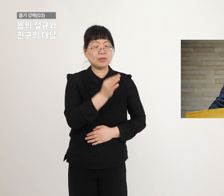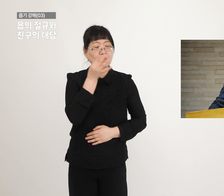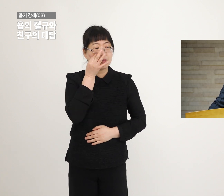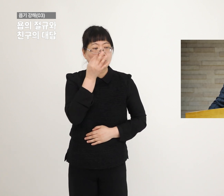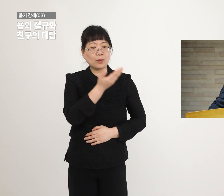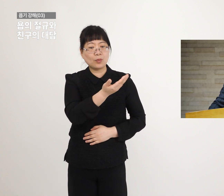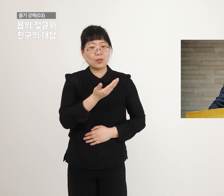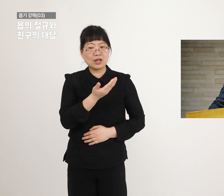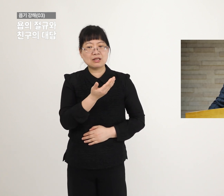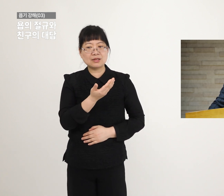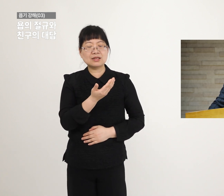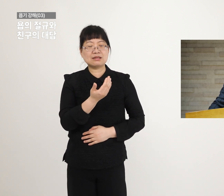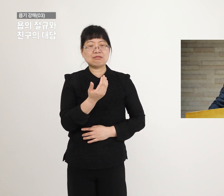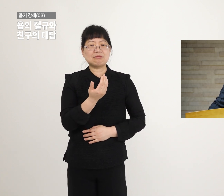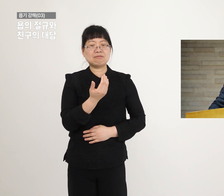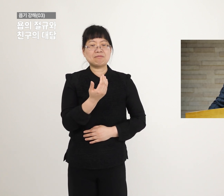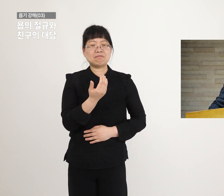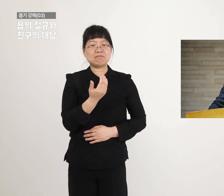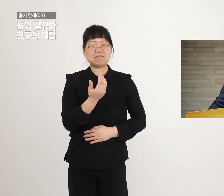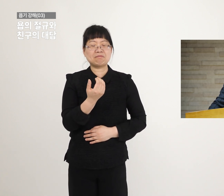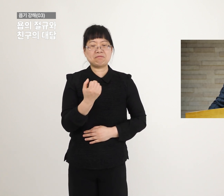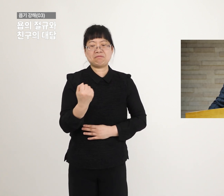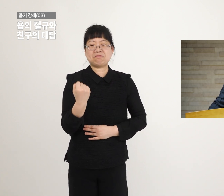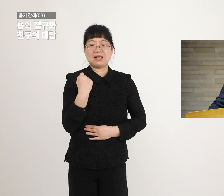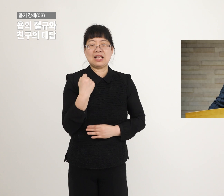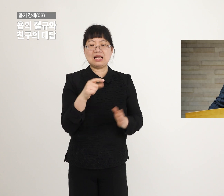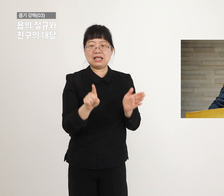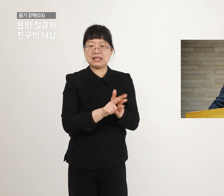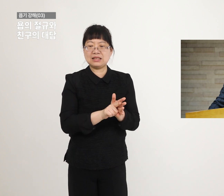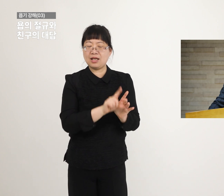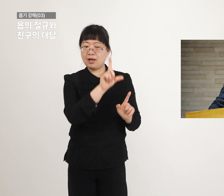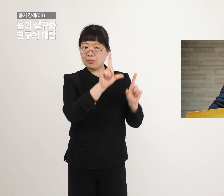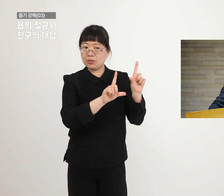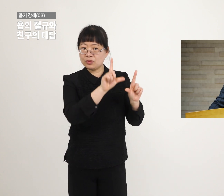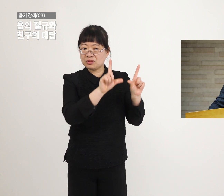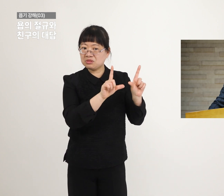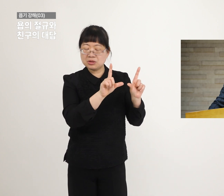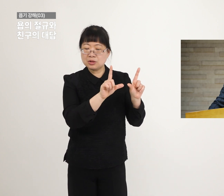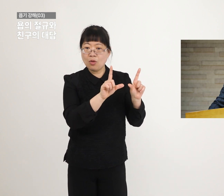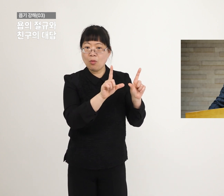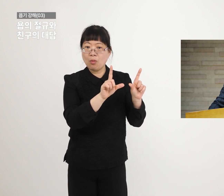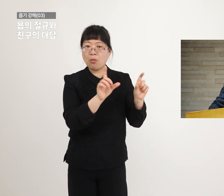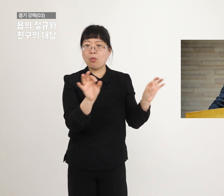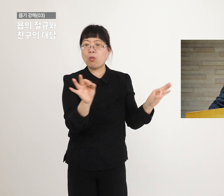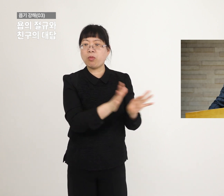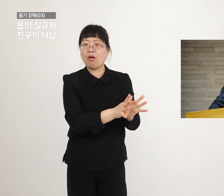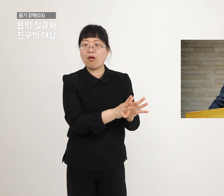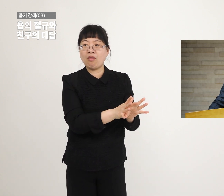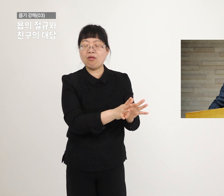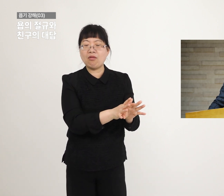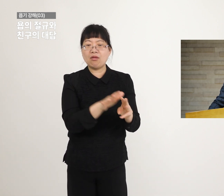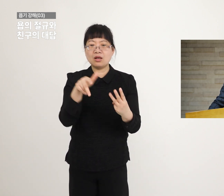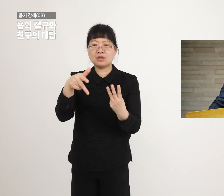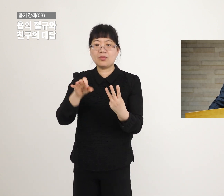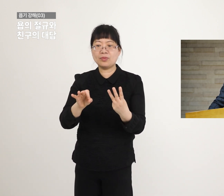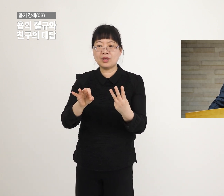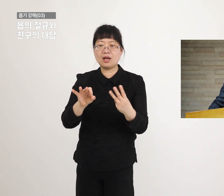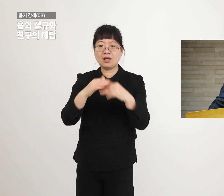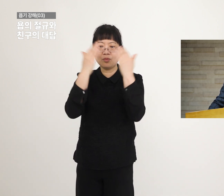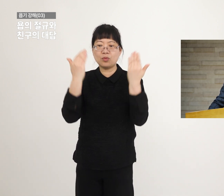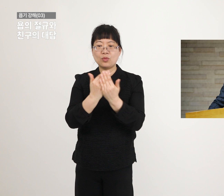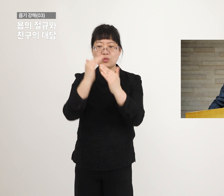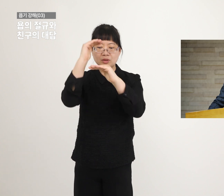그 굳건한 신앙인으로서의 모습을 찾아볼 수가 없고 3장